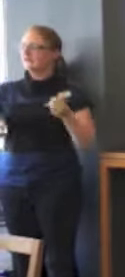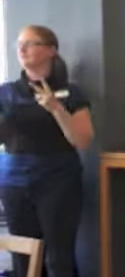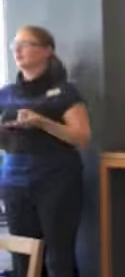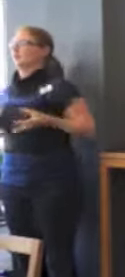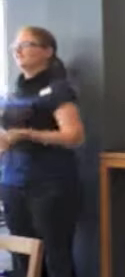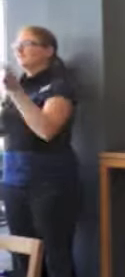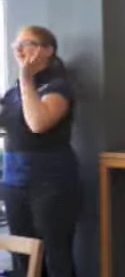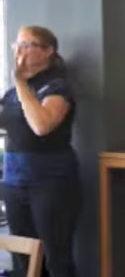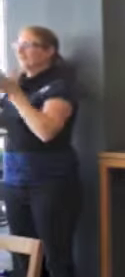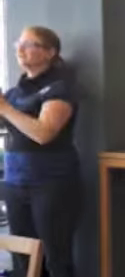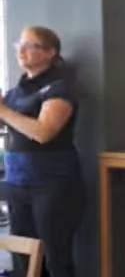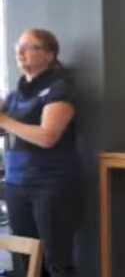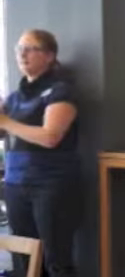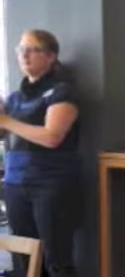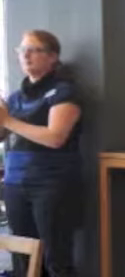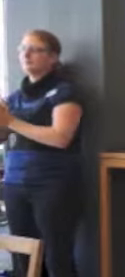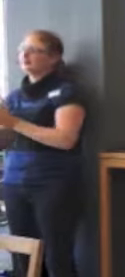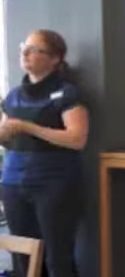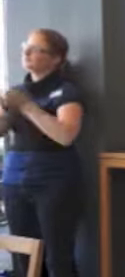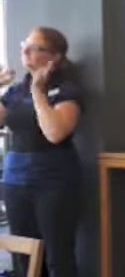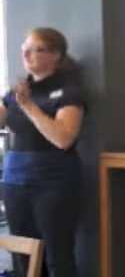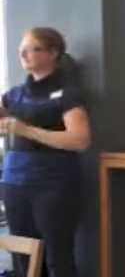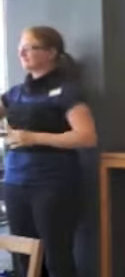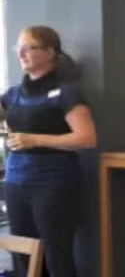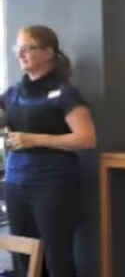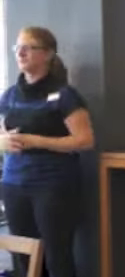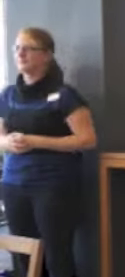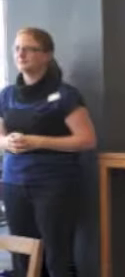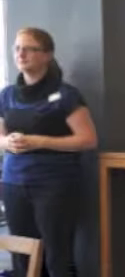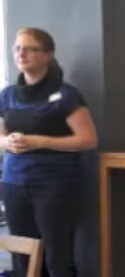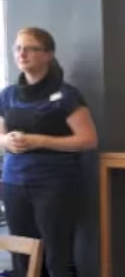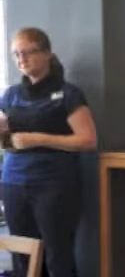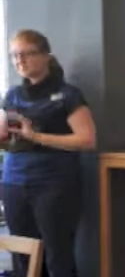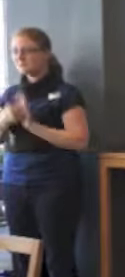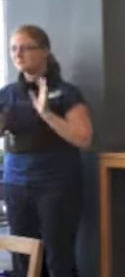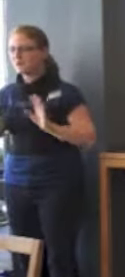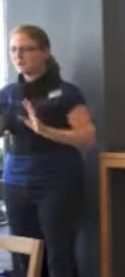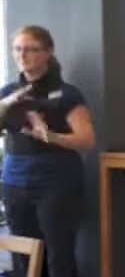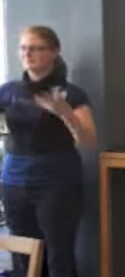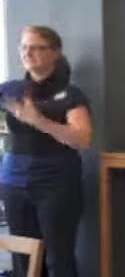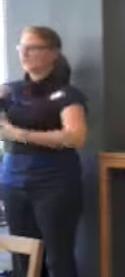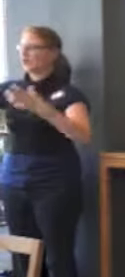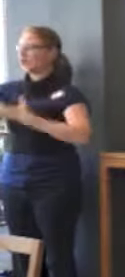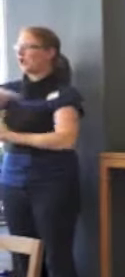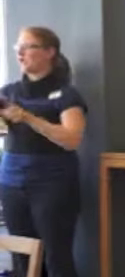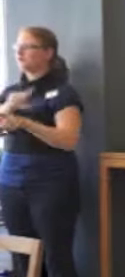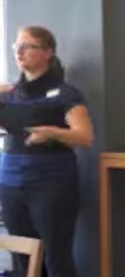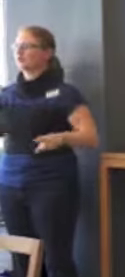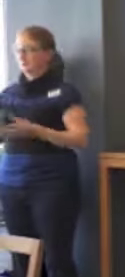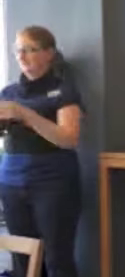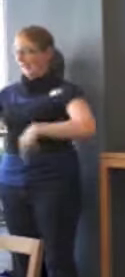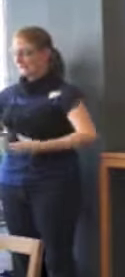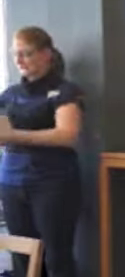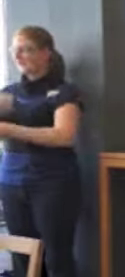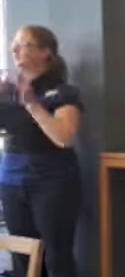offentliga systemen eller offentlig sektor. Och det här gör ju att det blir ett virrvarr hos oss, och speciellt här i Sverige,